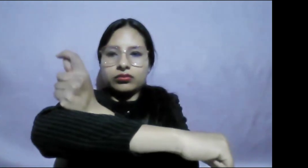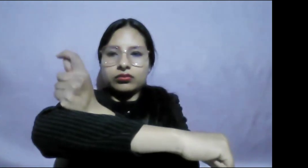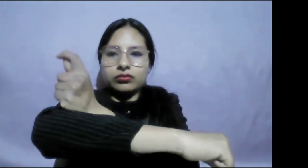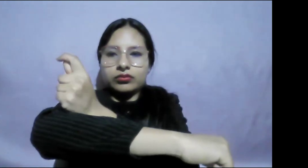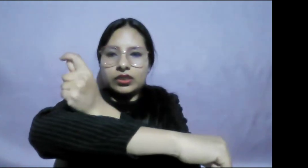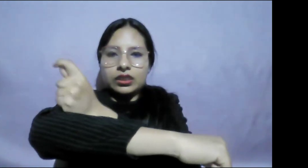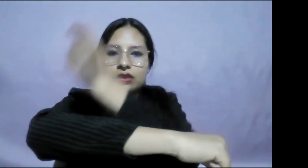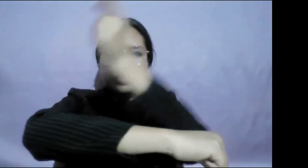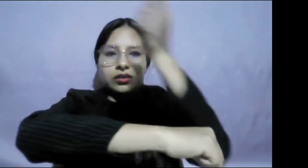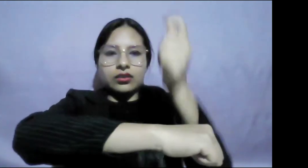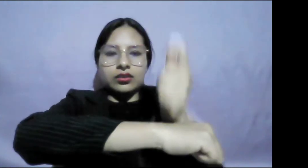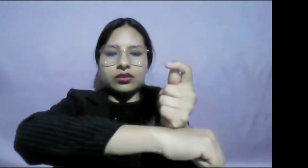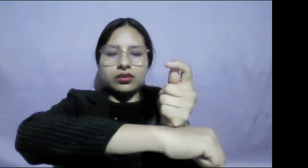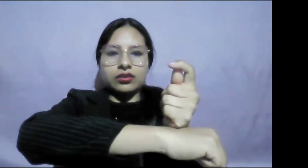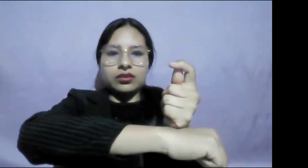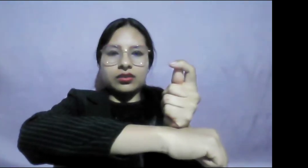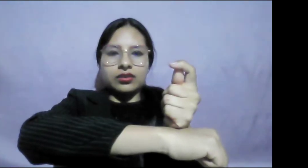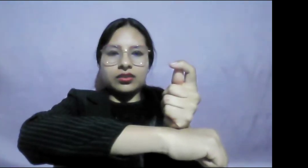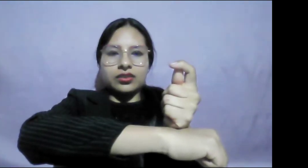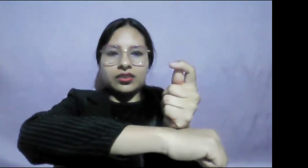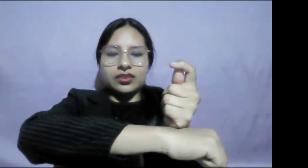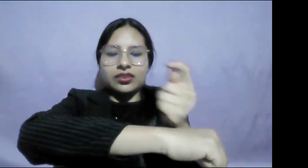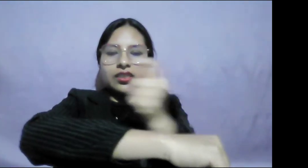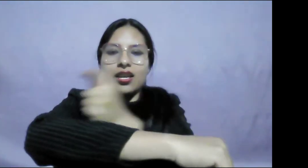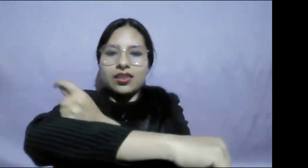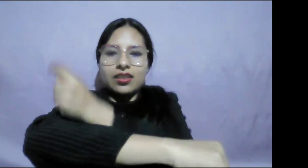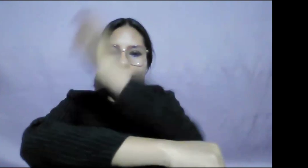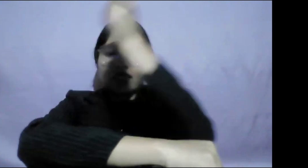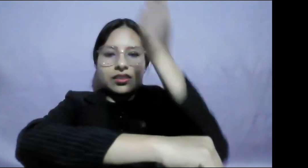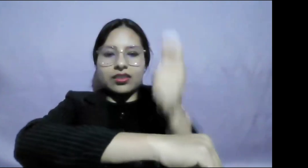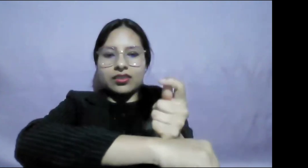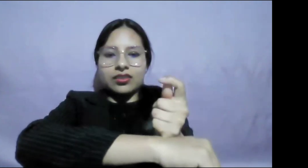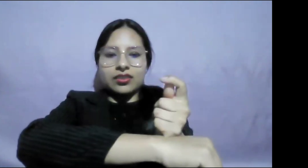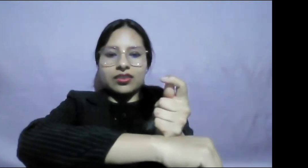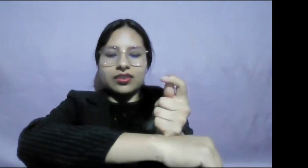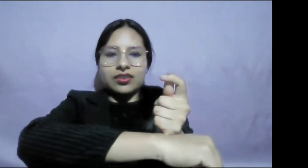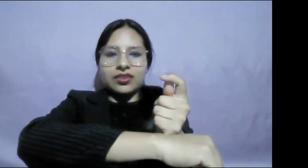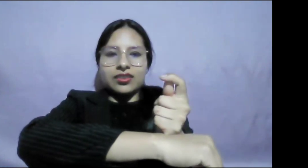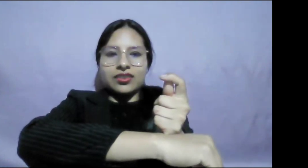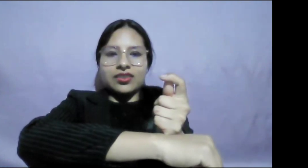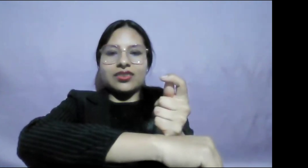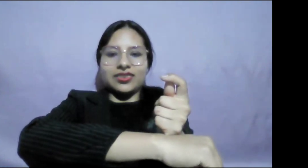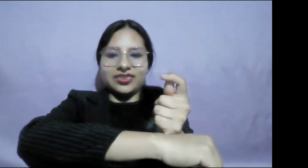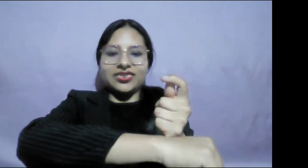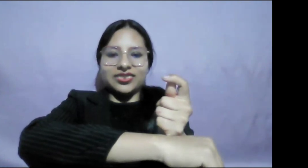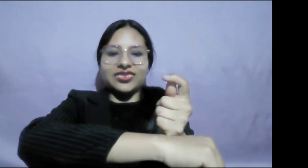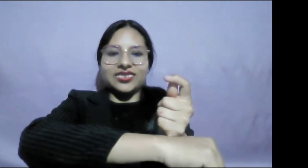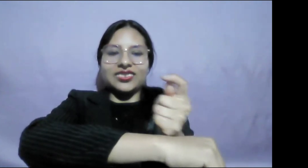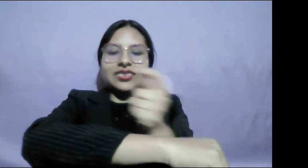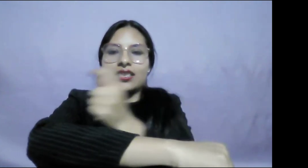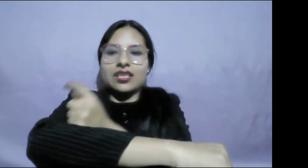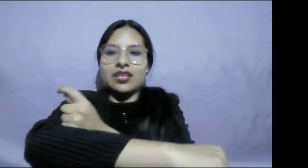un hay un arco no en un parque muy famoso Ajá